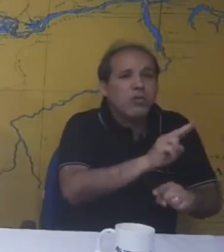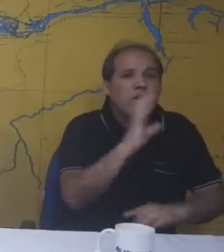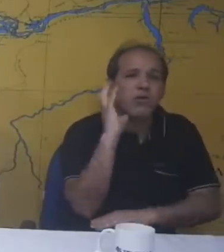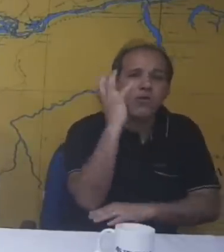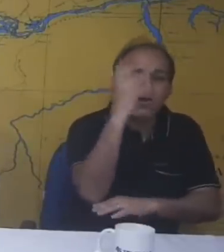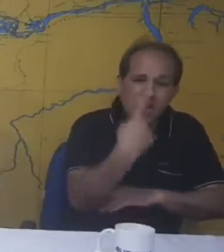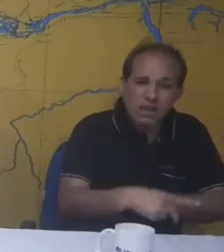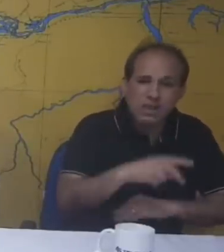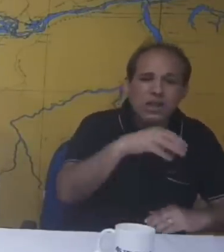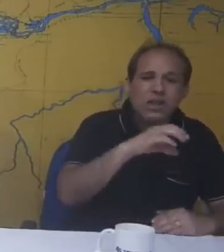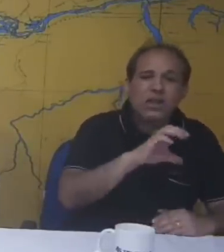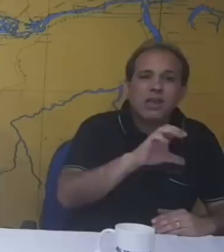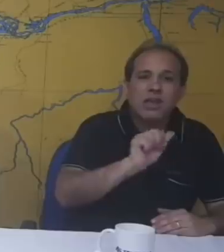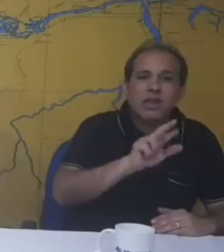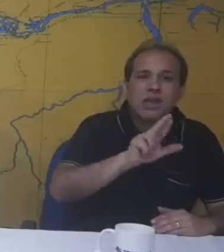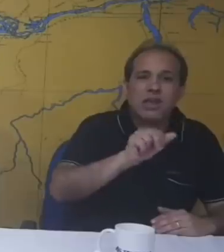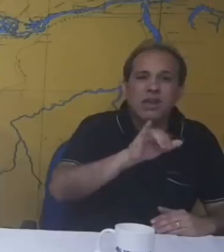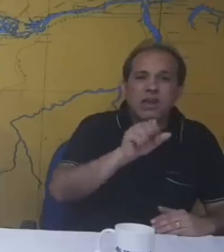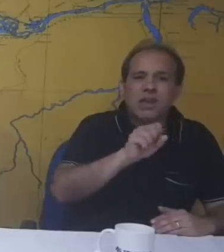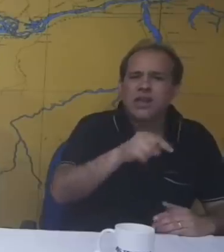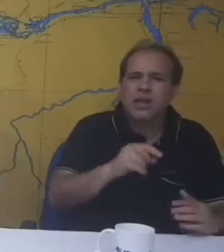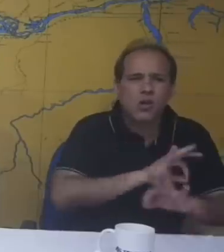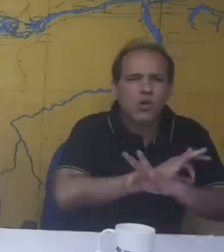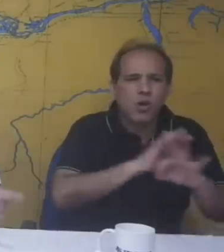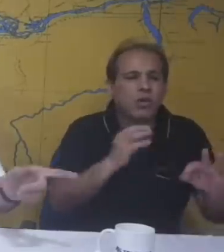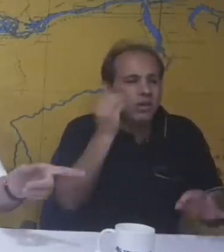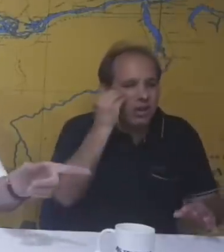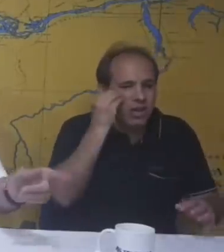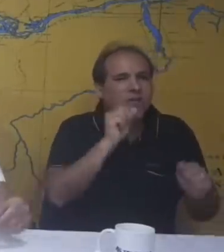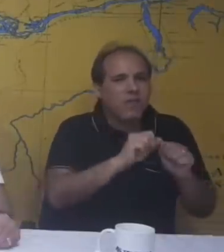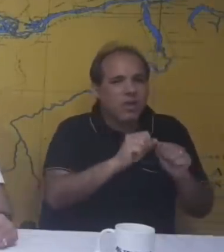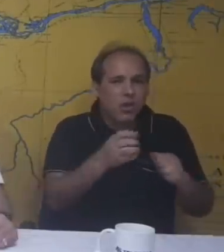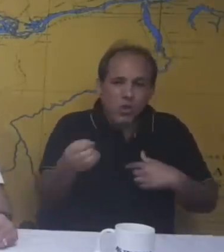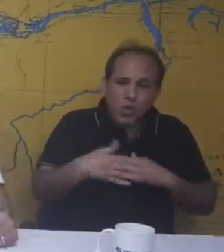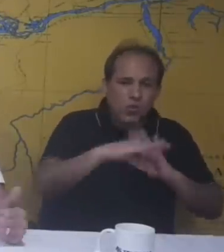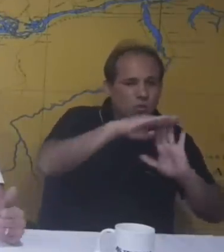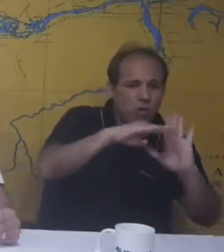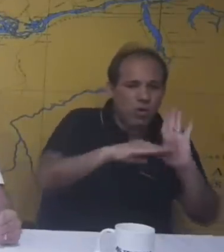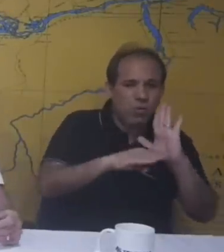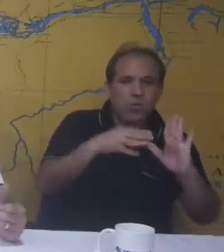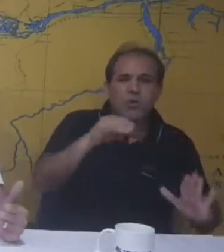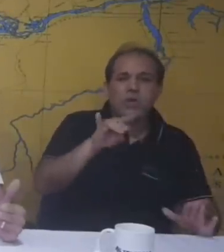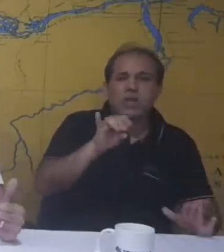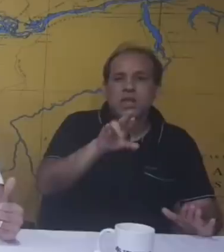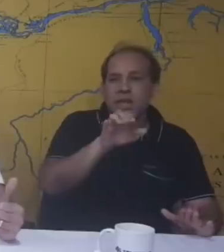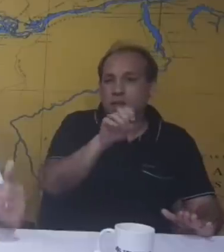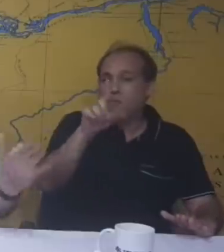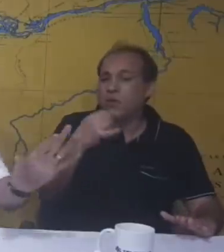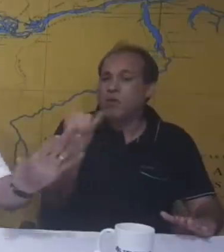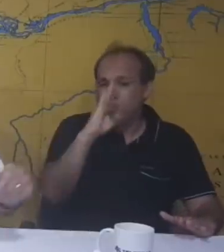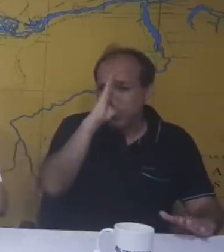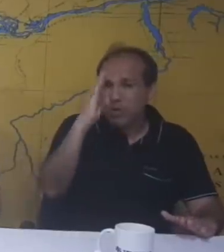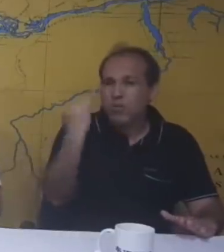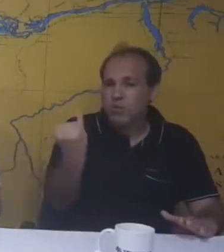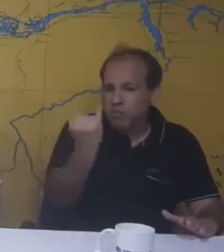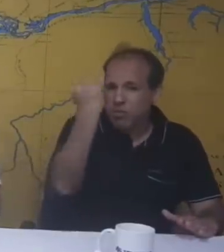é uma beleza. Então é isso que nós estamos procurando fazer com esse novo programa. A mineração é fundamental. O